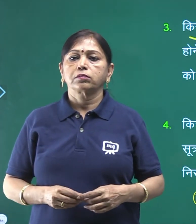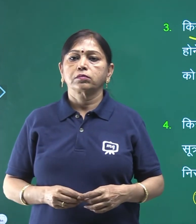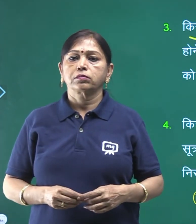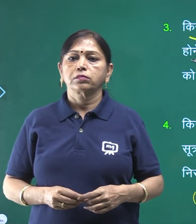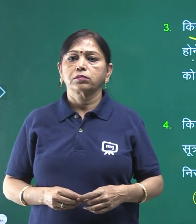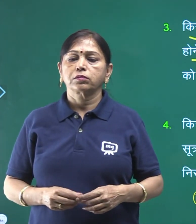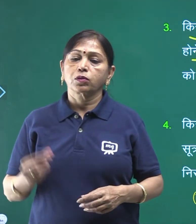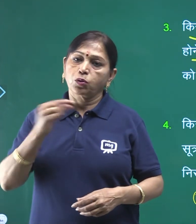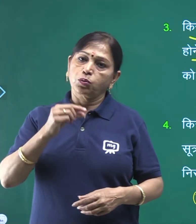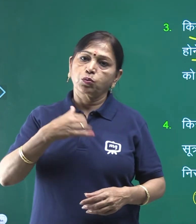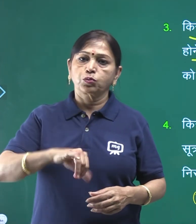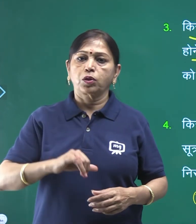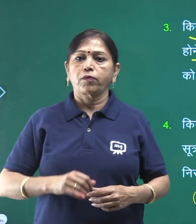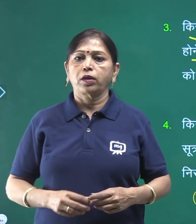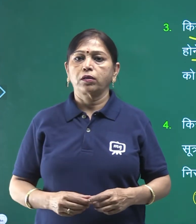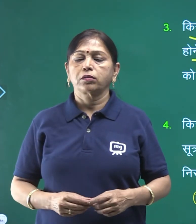प्रयुक्त होने वाले